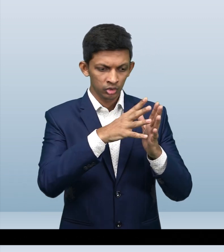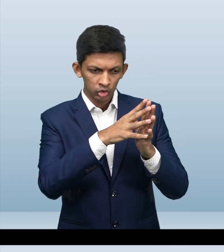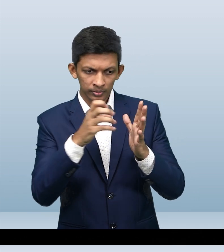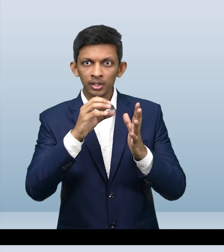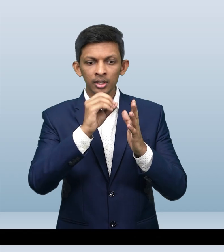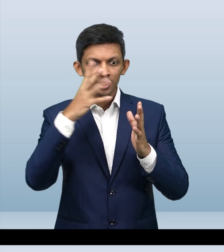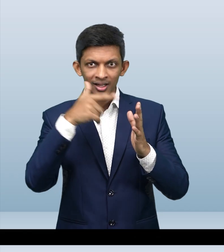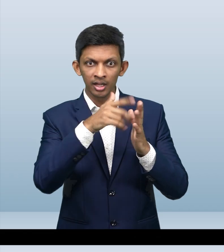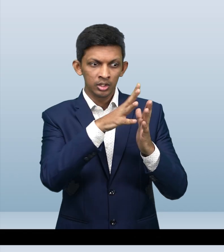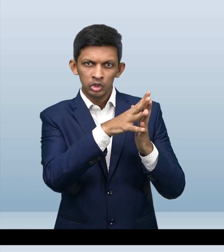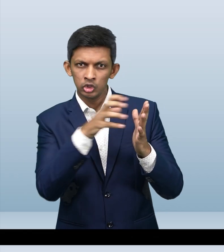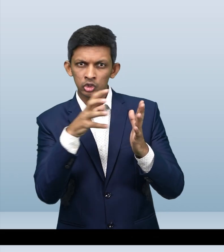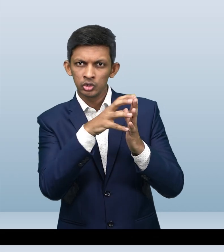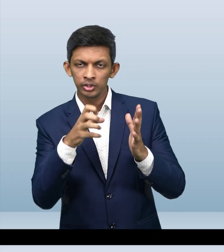चुंबकीय क्षेत्र,